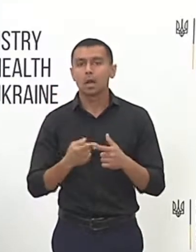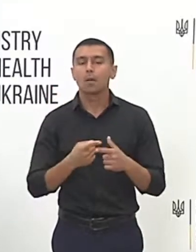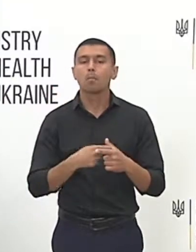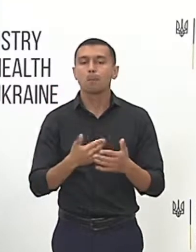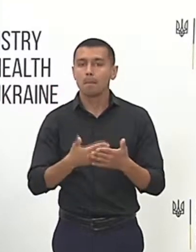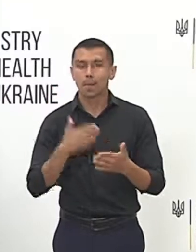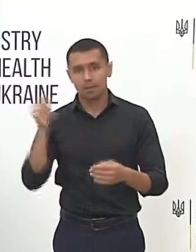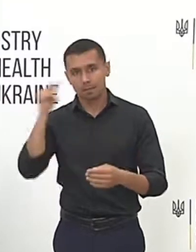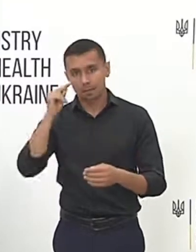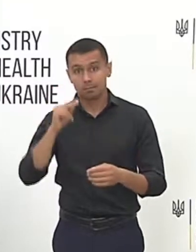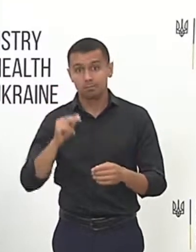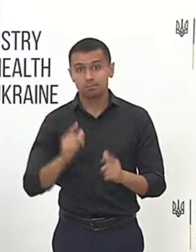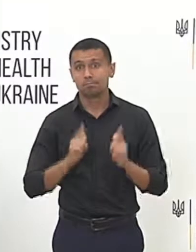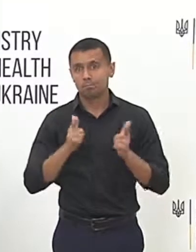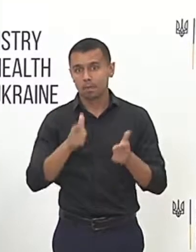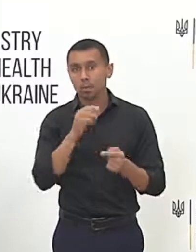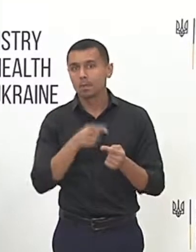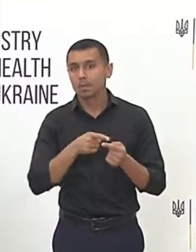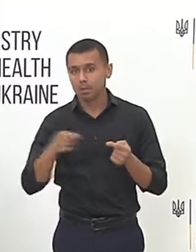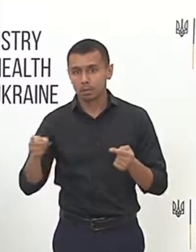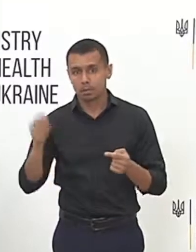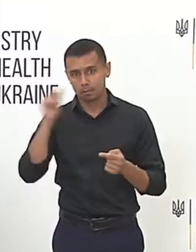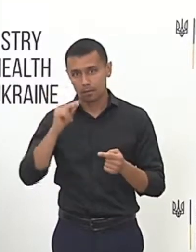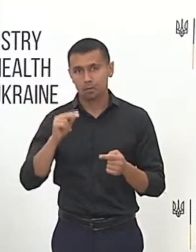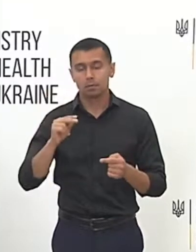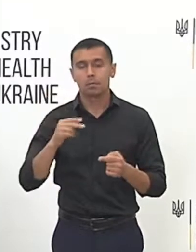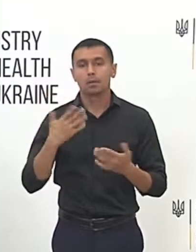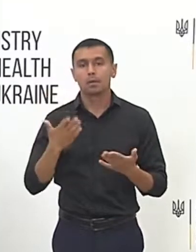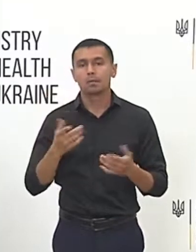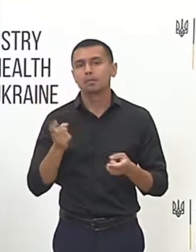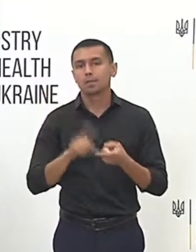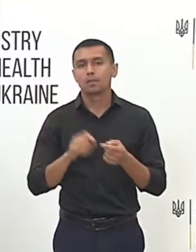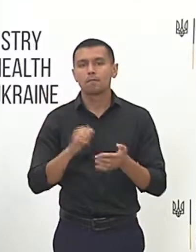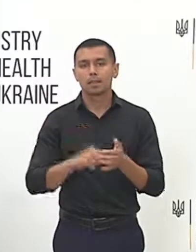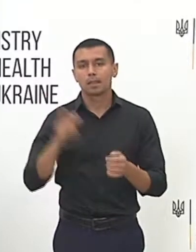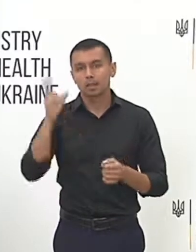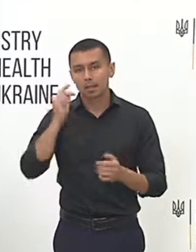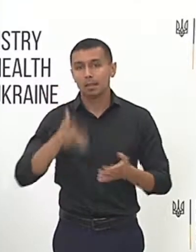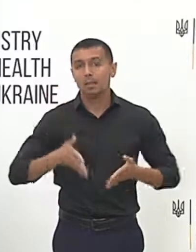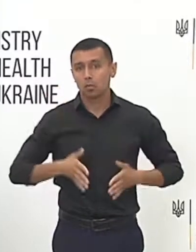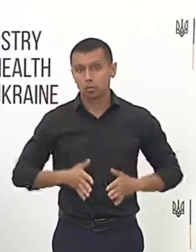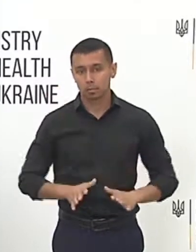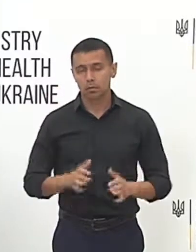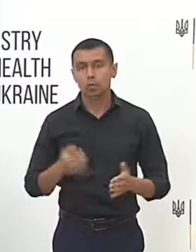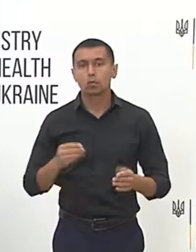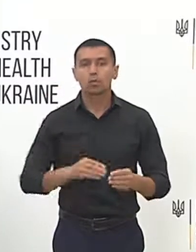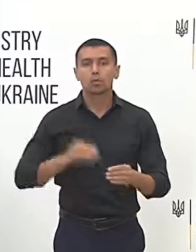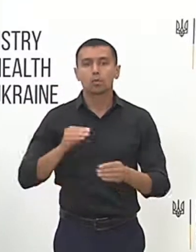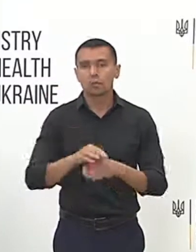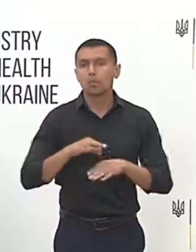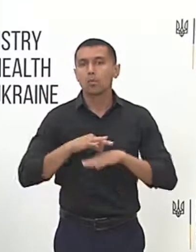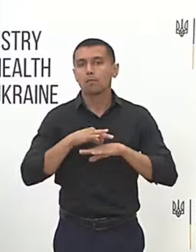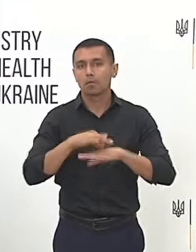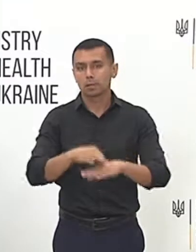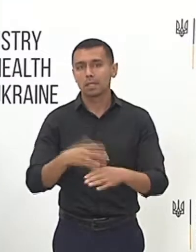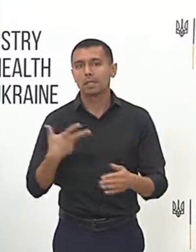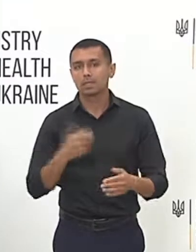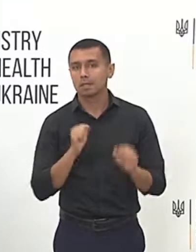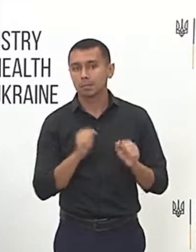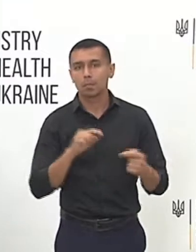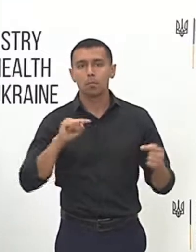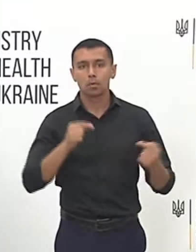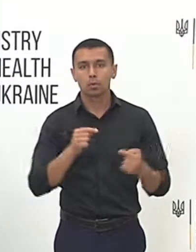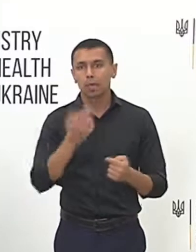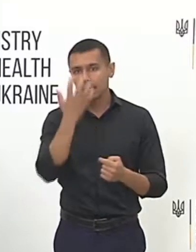перед навчальним роком, або під час навчального року, в залежності від дати народження, додатково проводиться щеплення